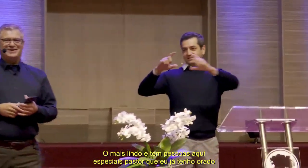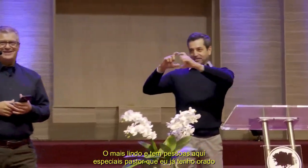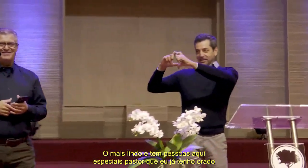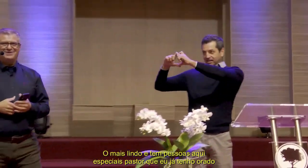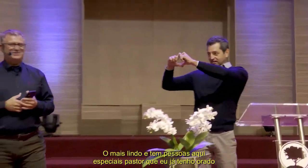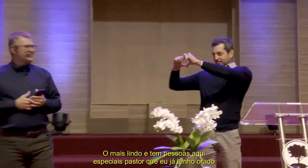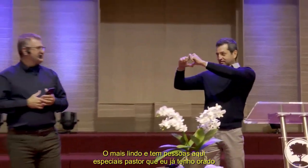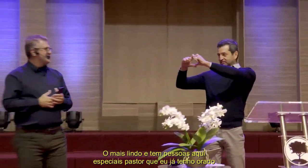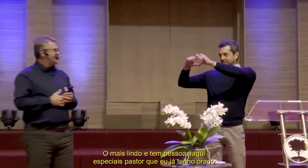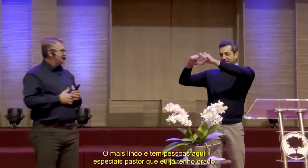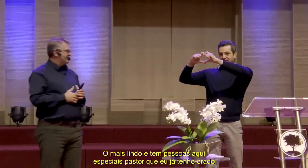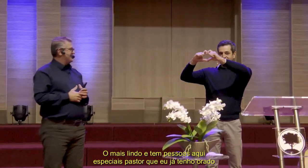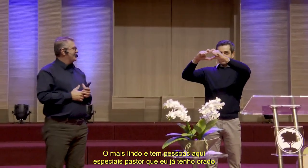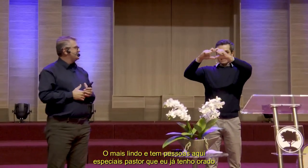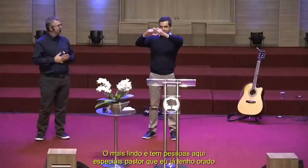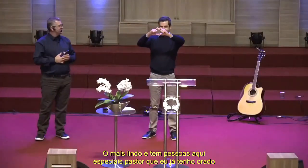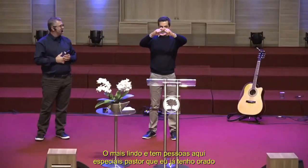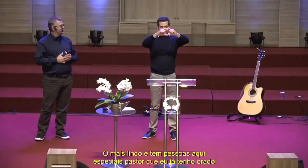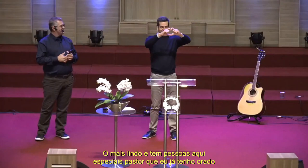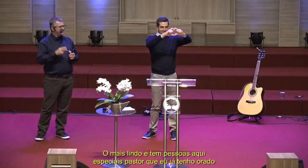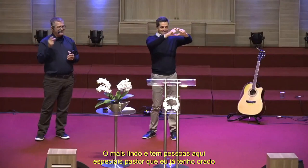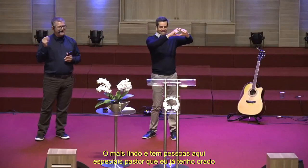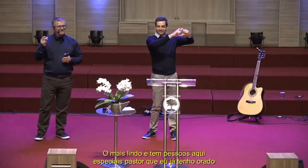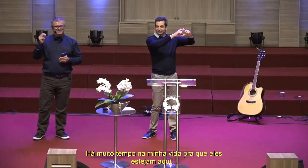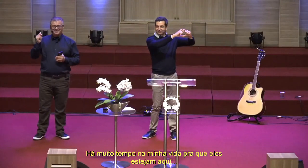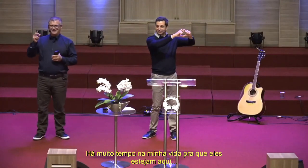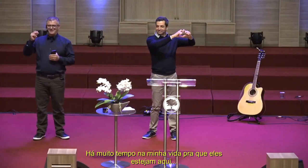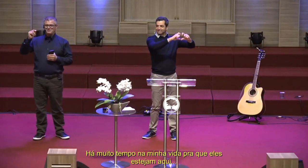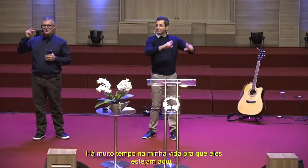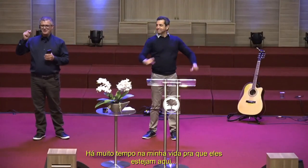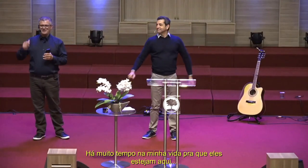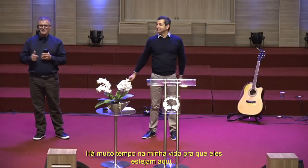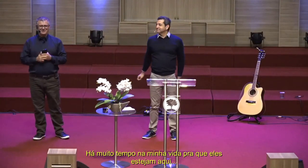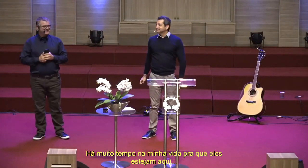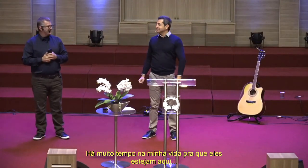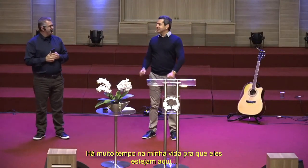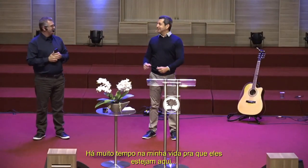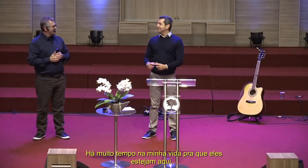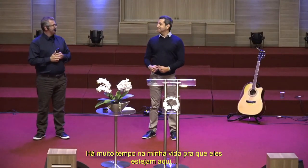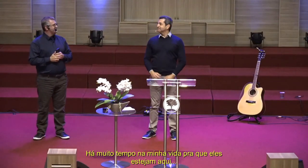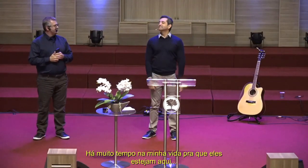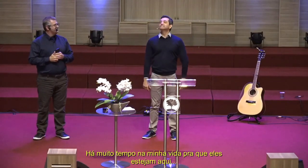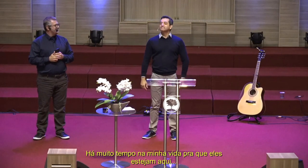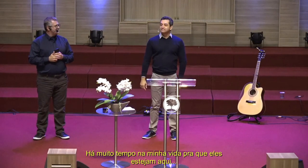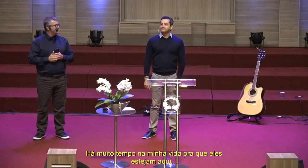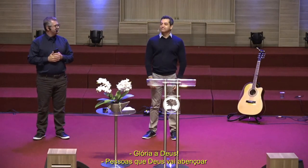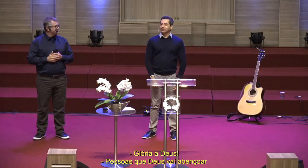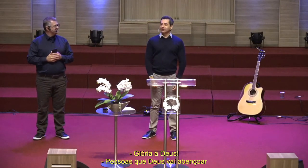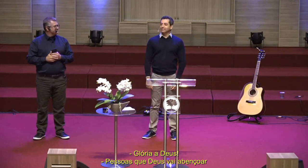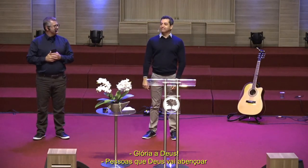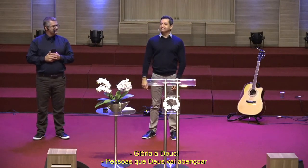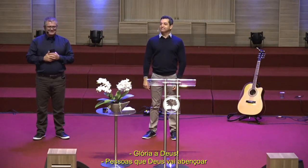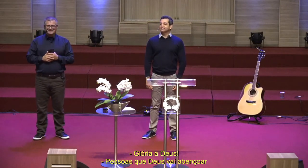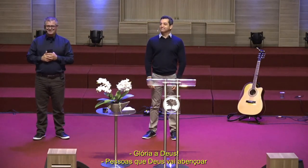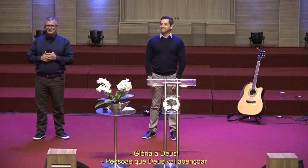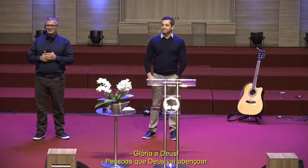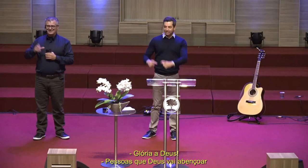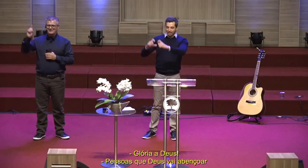tem pessoas aqui especiais, pastor, que eu já tenho orado há muito tempo na minha vida para que eles estejam aqui, tá? Glória a Deus. Tem pessoas que Deus